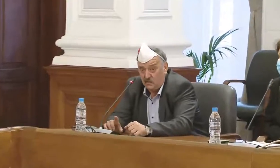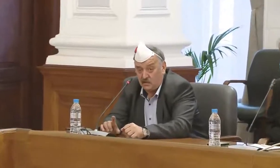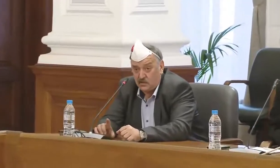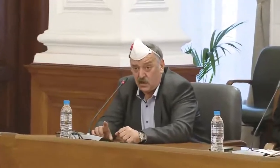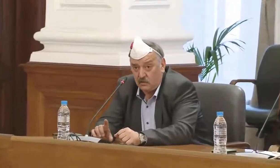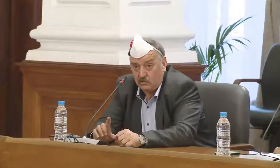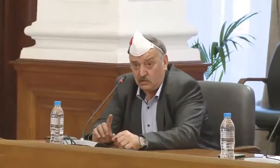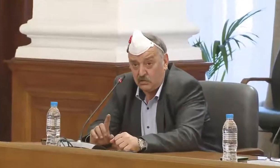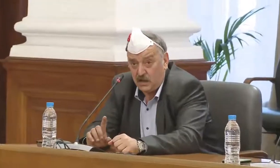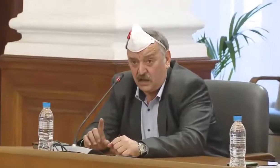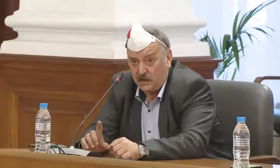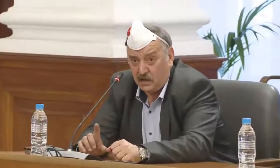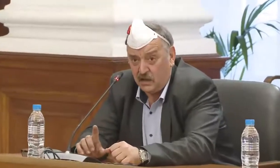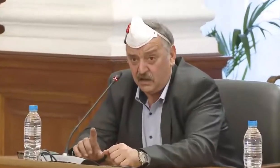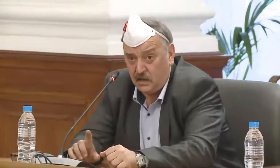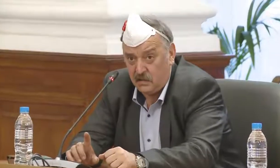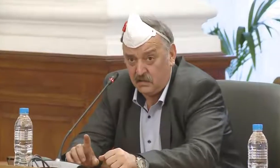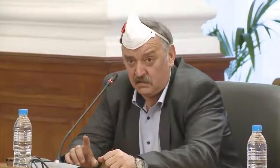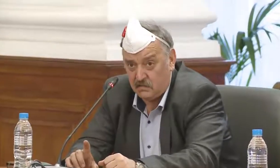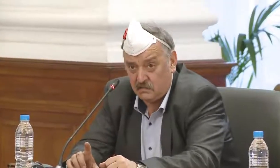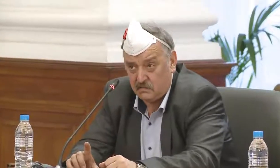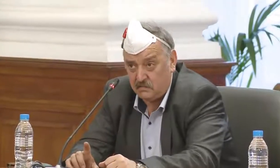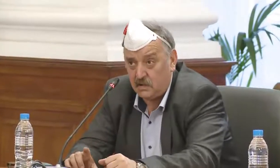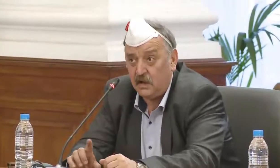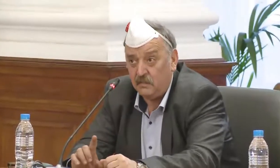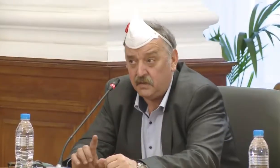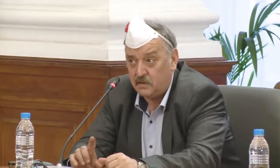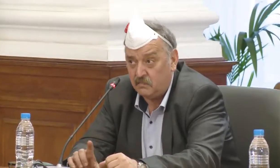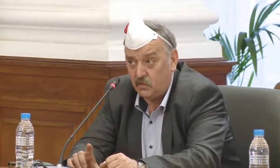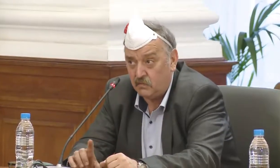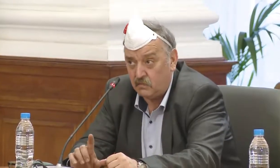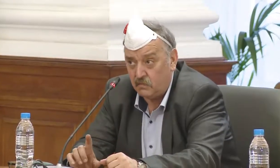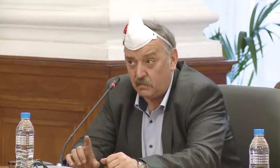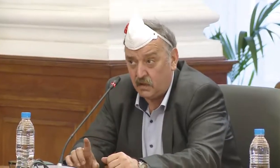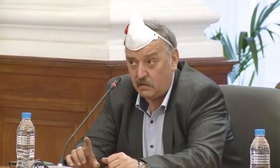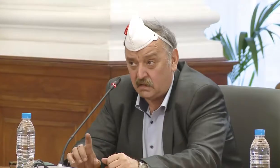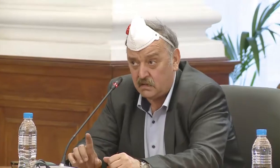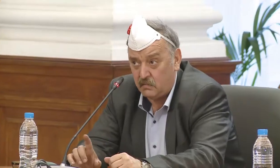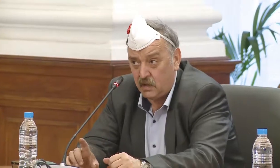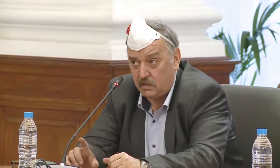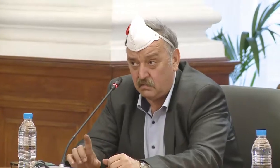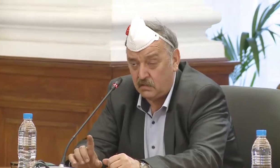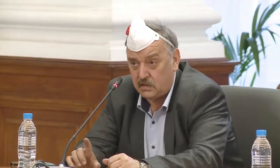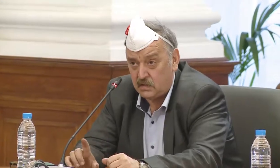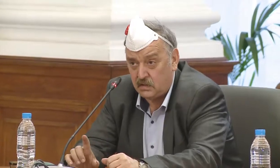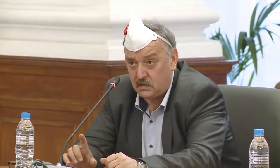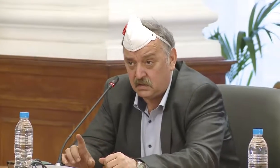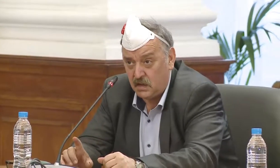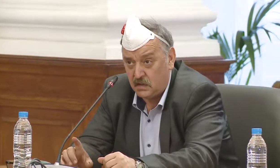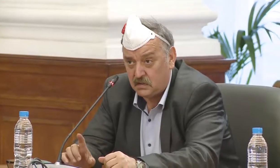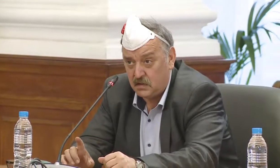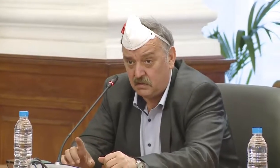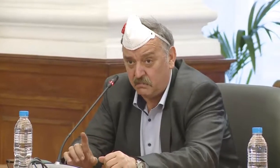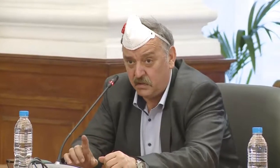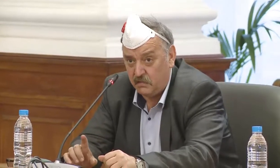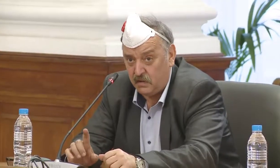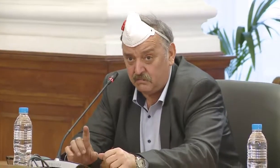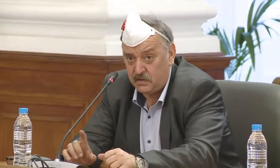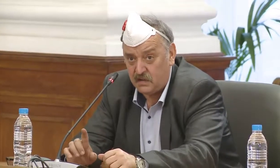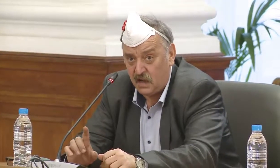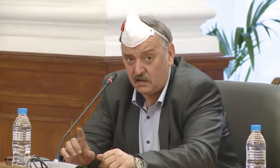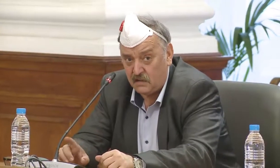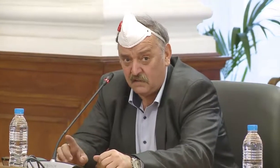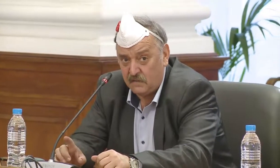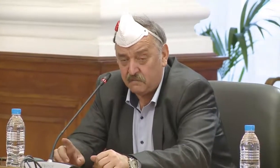10 дена от началото на леката клиника или безсимптомното прокарване на заболяването, 10 дена след